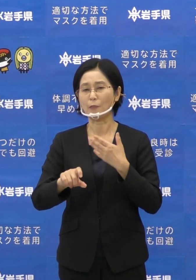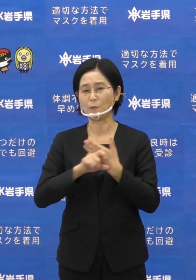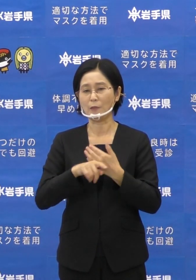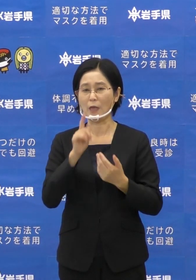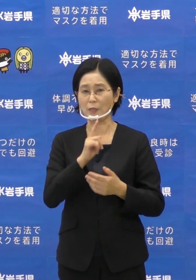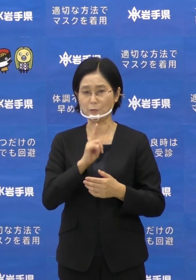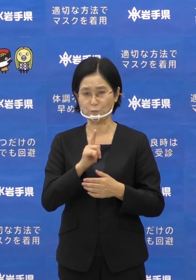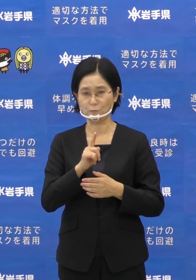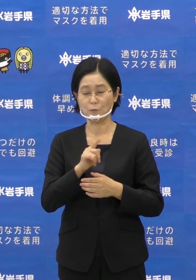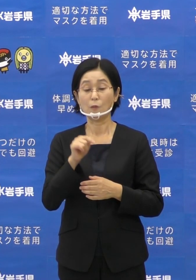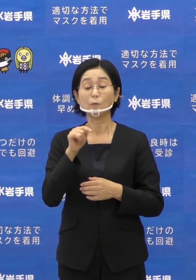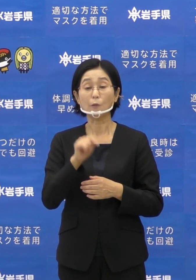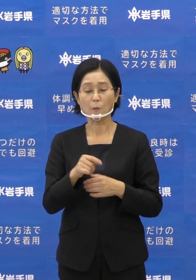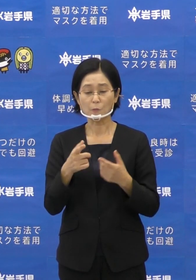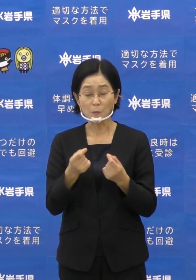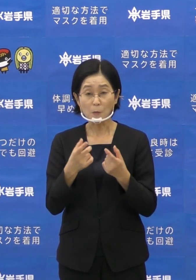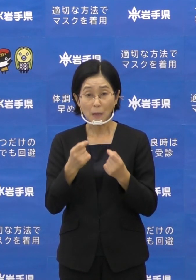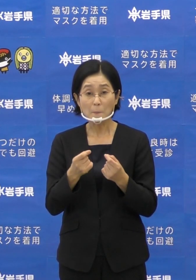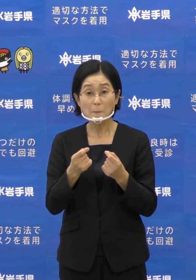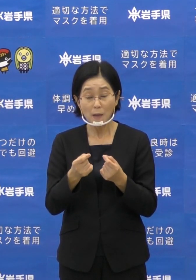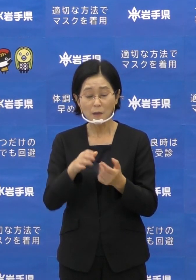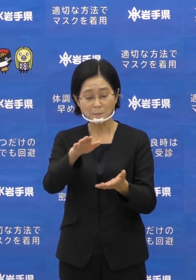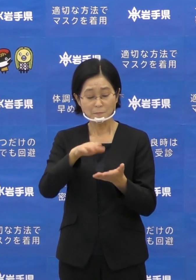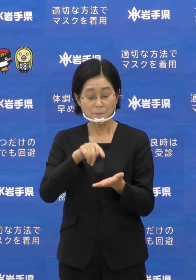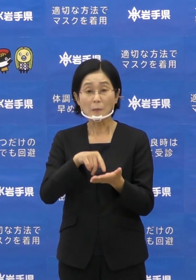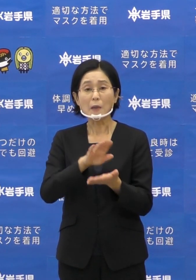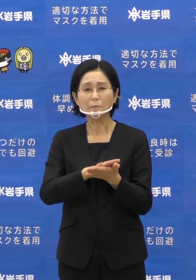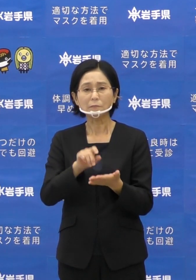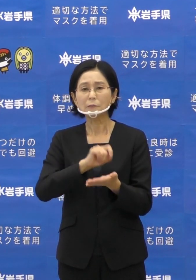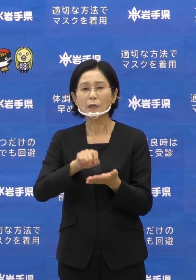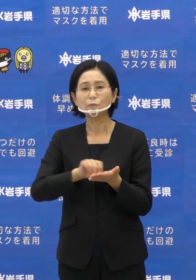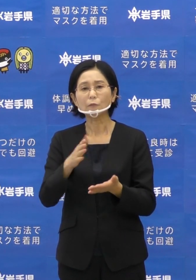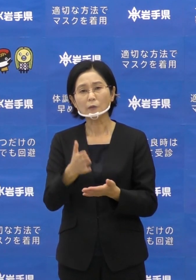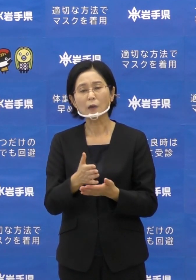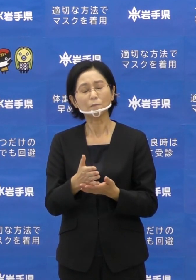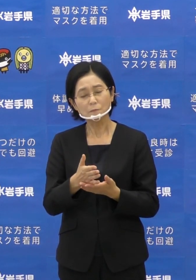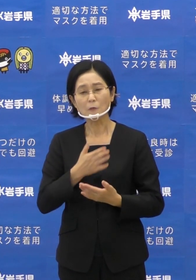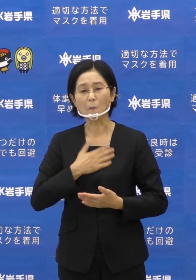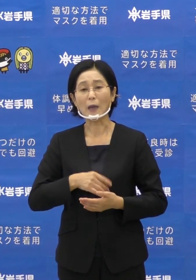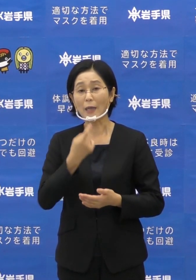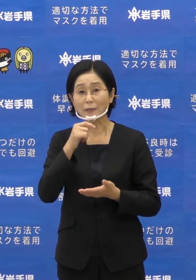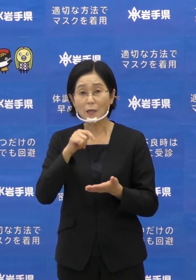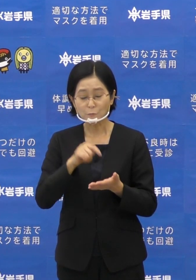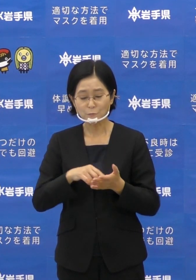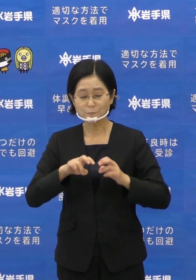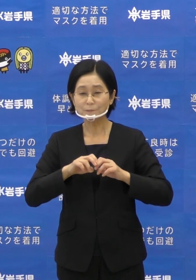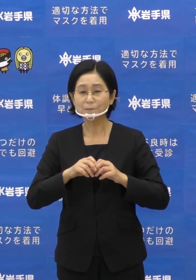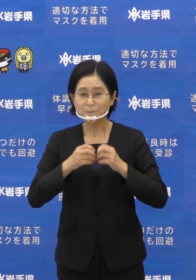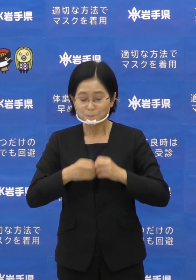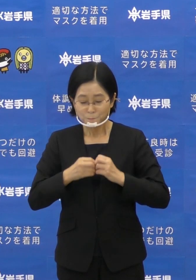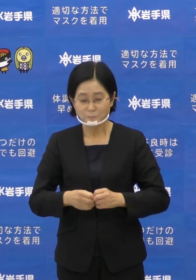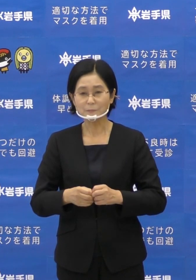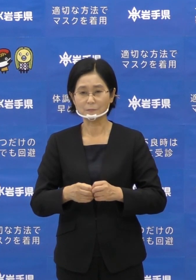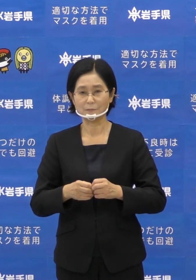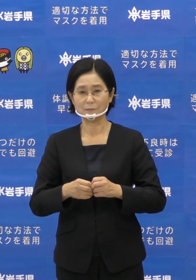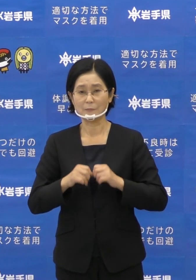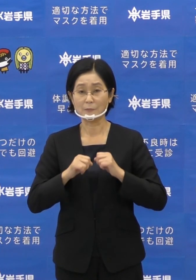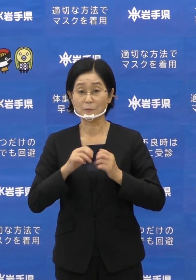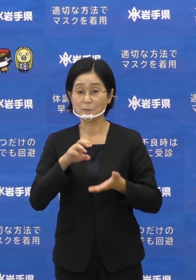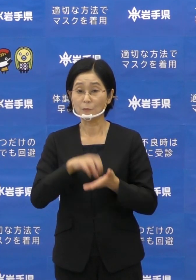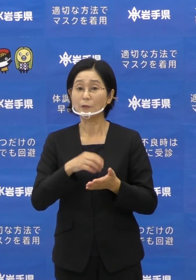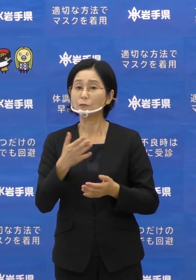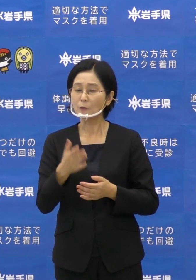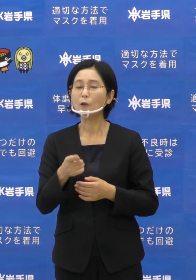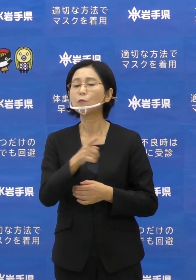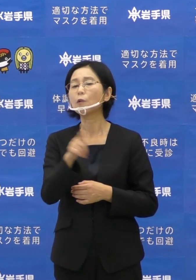ま伝えるのか、それとも分かりやすく言葉を言い換えて伝えるのかはそれぞれのマスコミのやり方であり